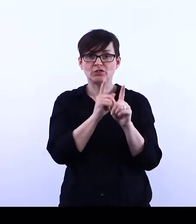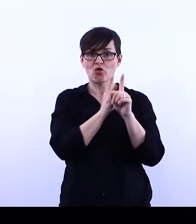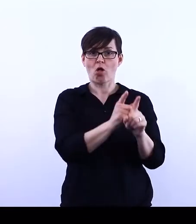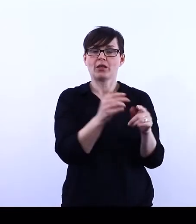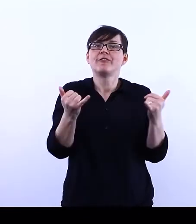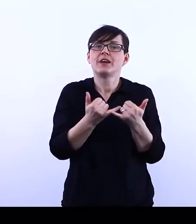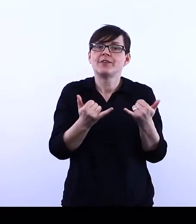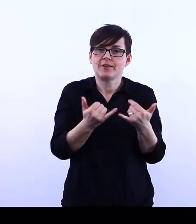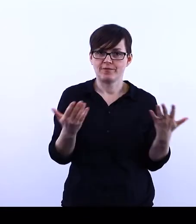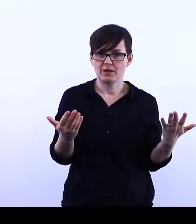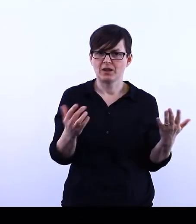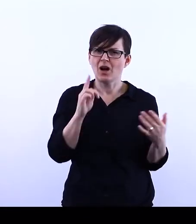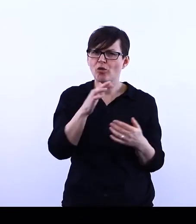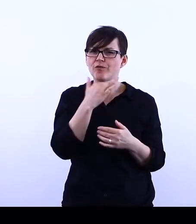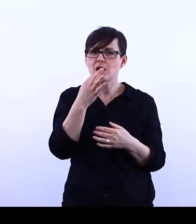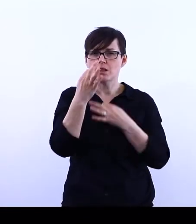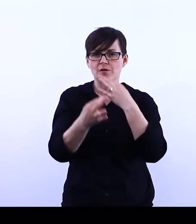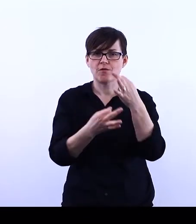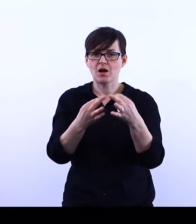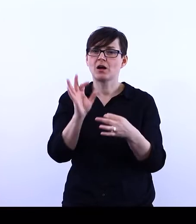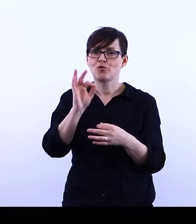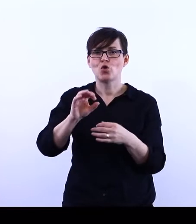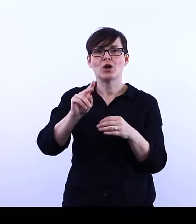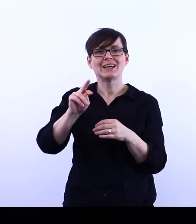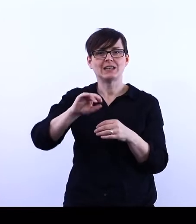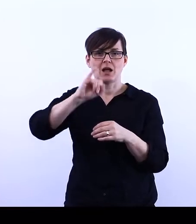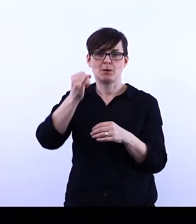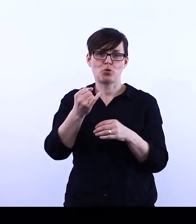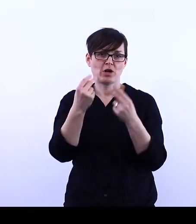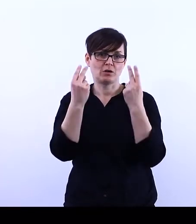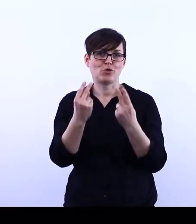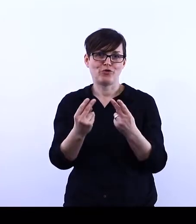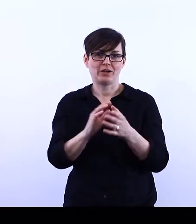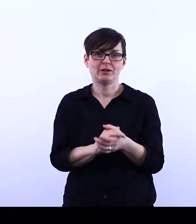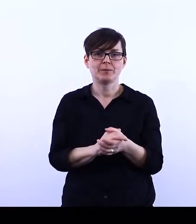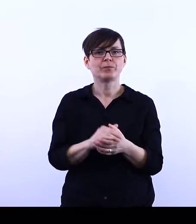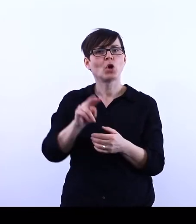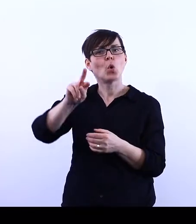digitalen Projekten eine Rolle spielen und zum Beispiel, wie sieht digitale Inklusion aus?